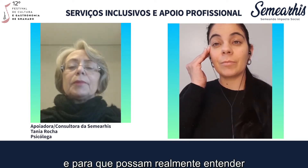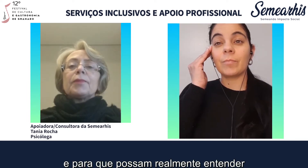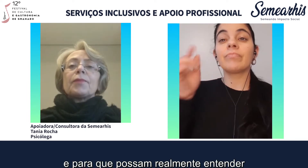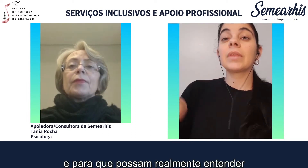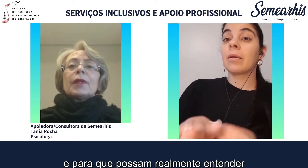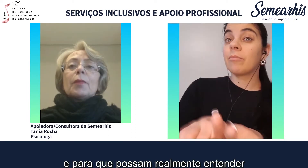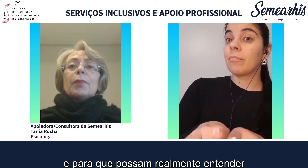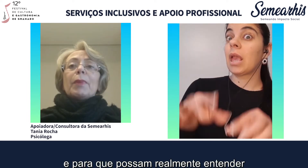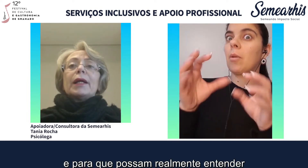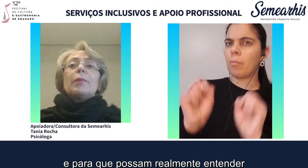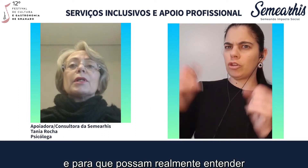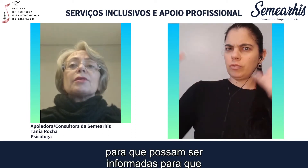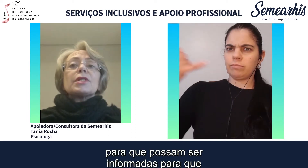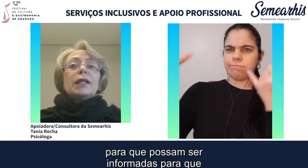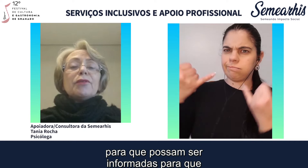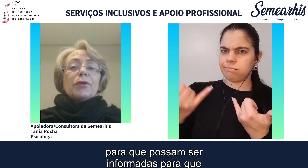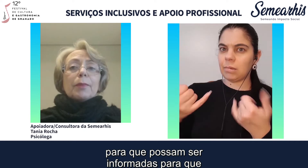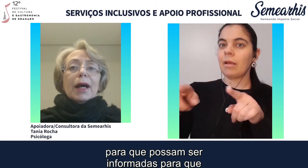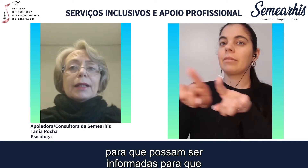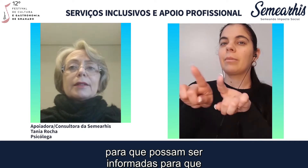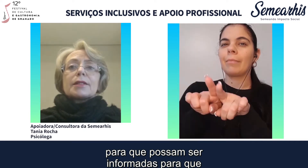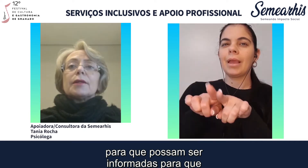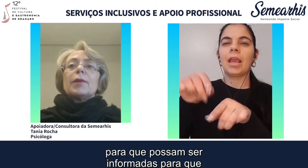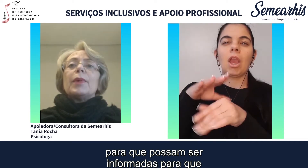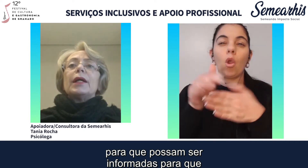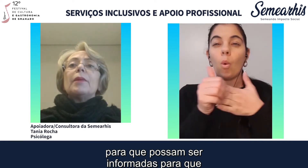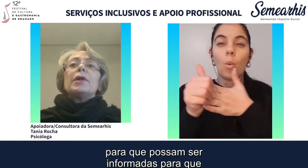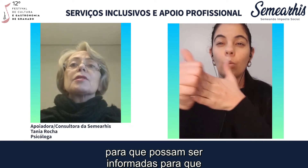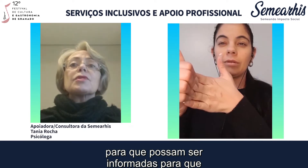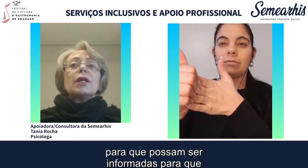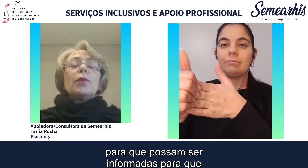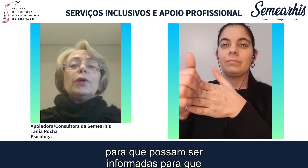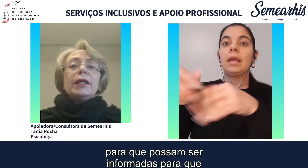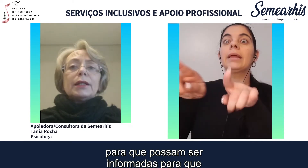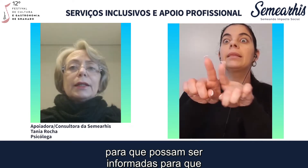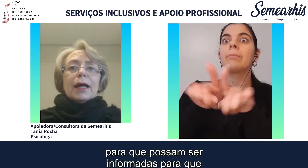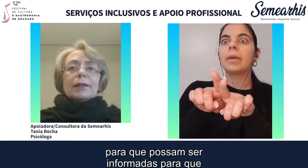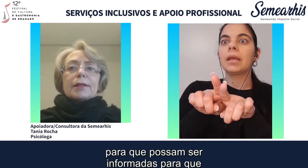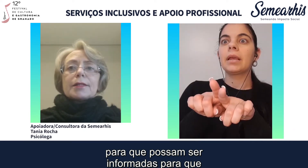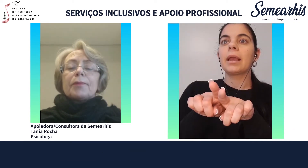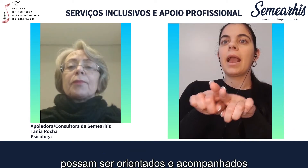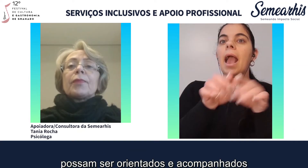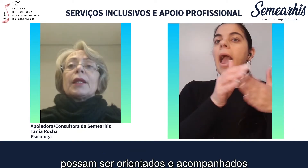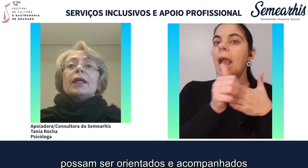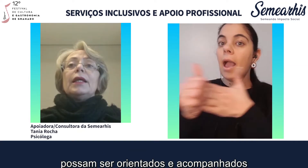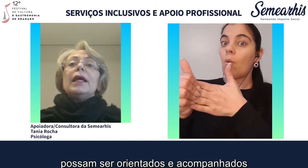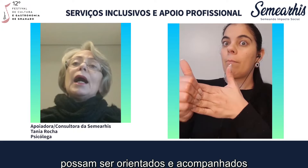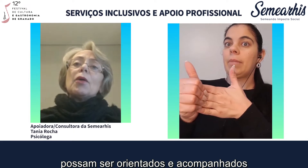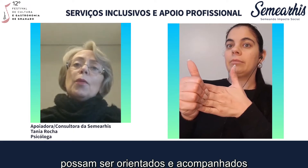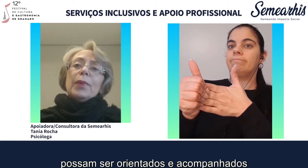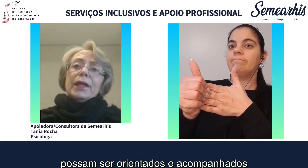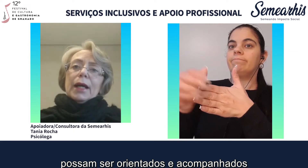entender, para que possam ser informadas, para que possam ser orientadas